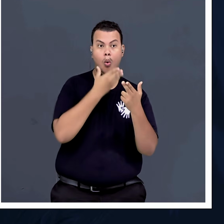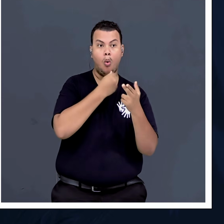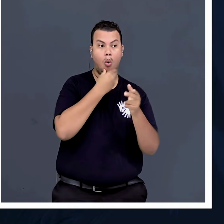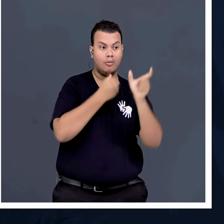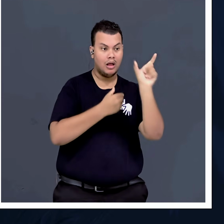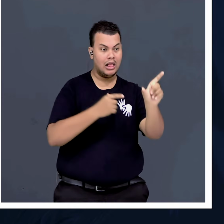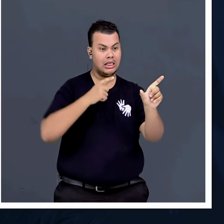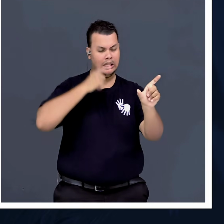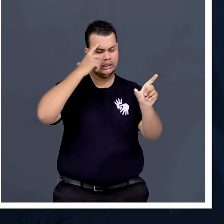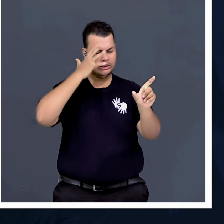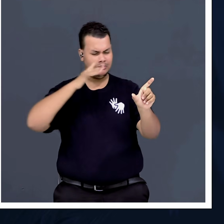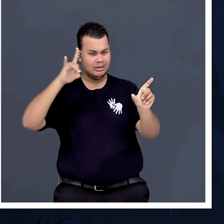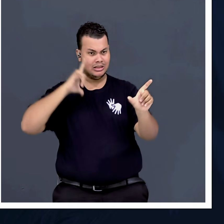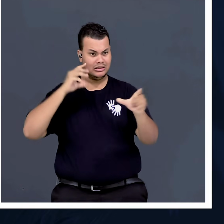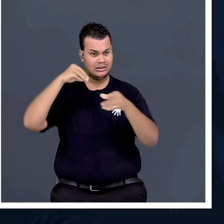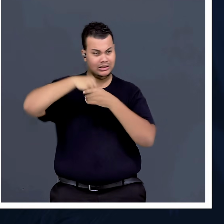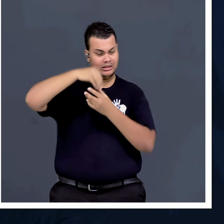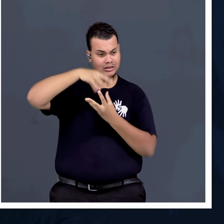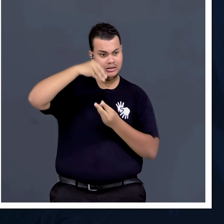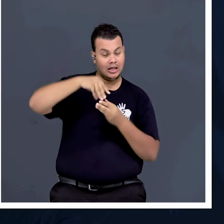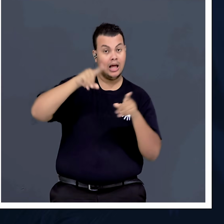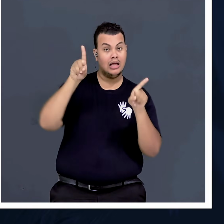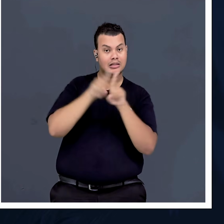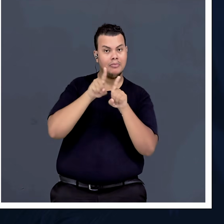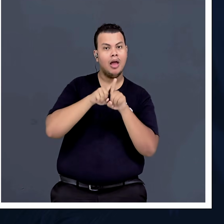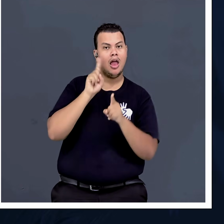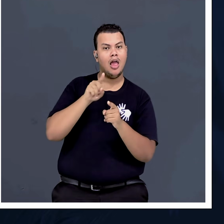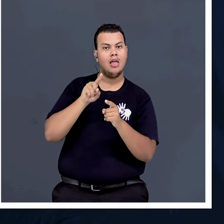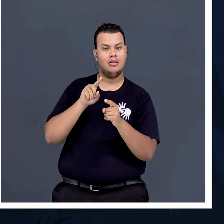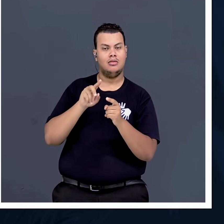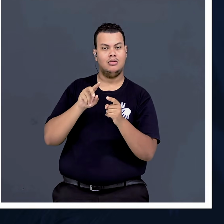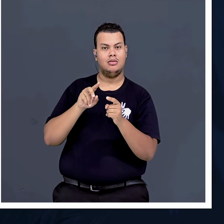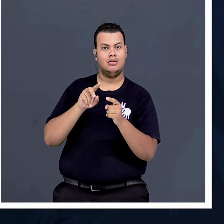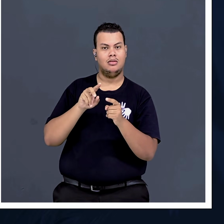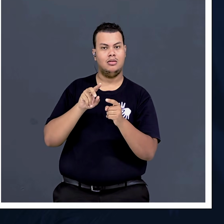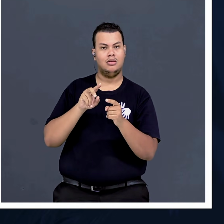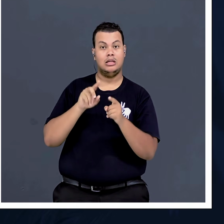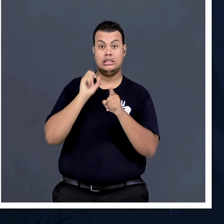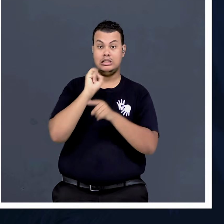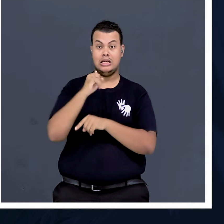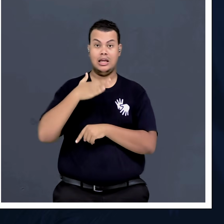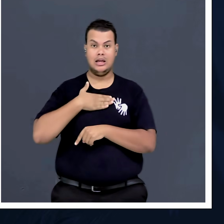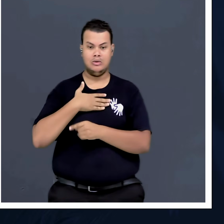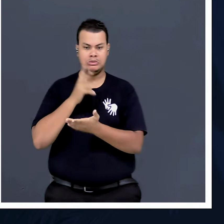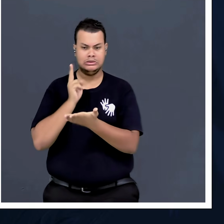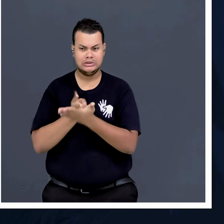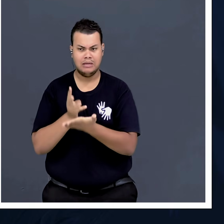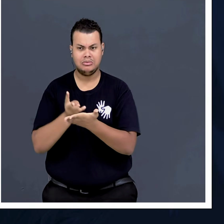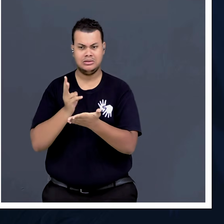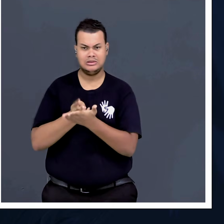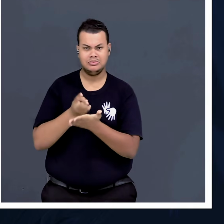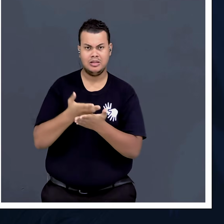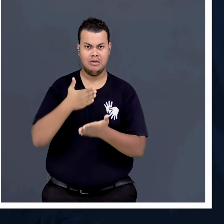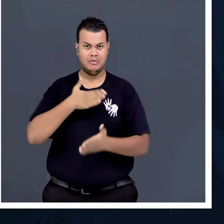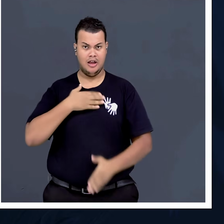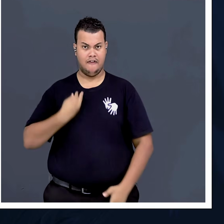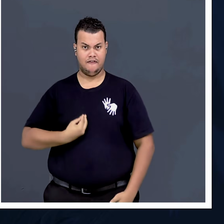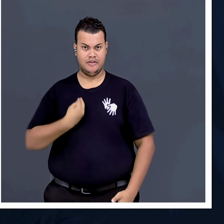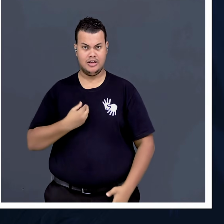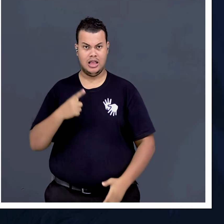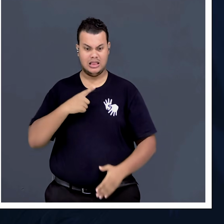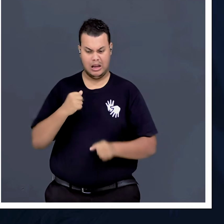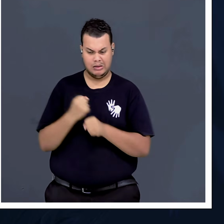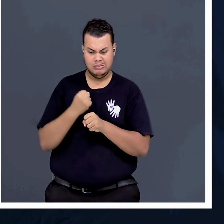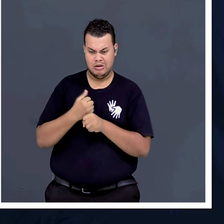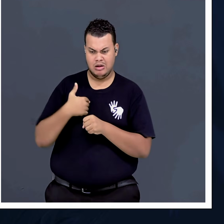se imagina em sua alma, assim ele é. Se eu o tempo inteiro firmo a minha identidade, construo